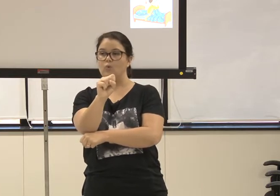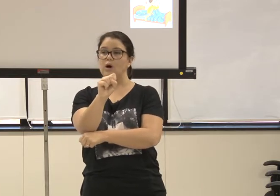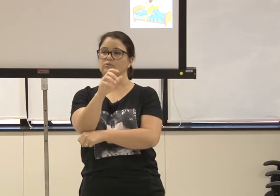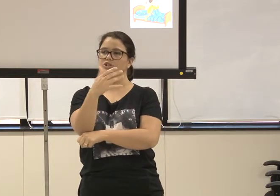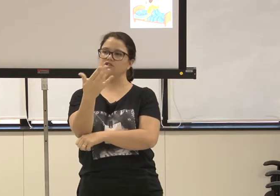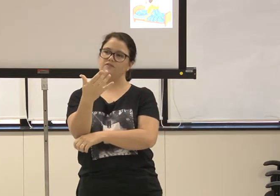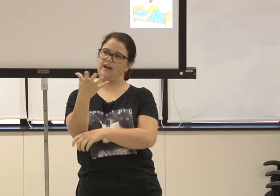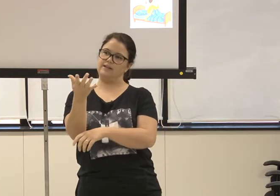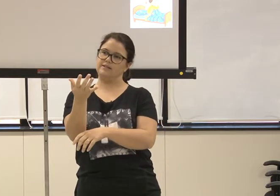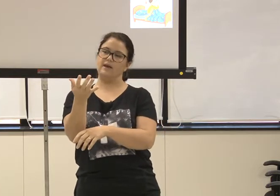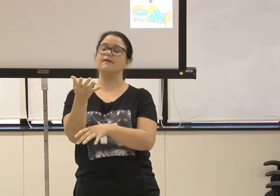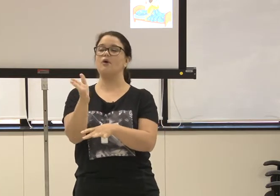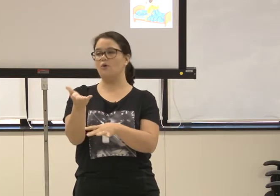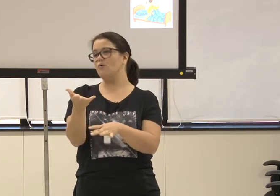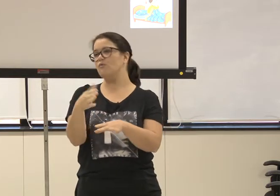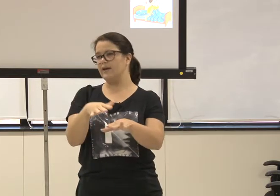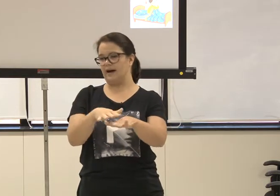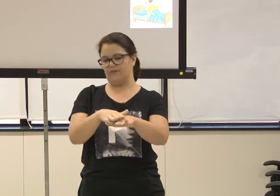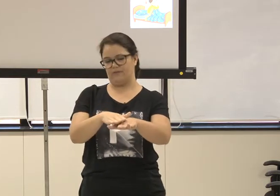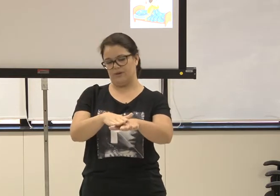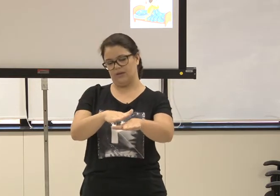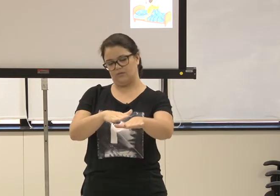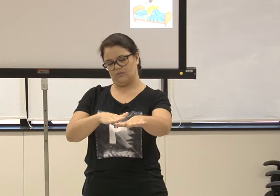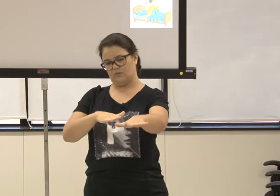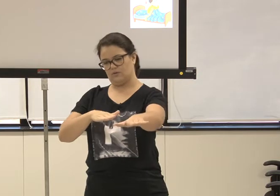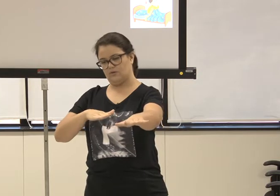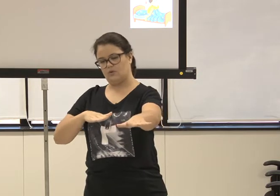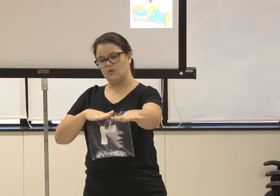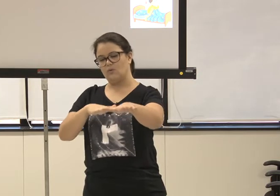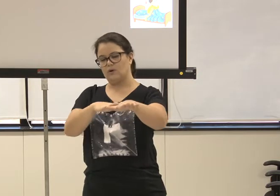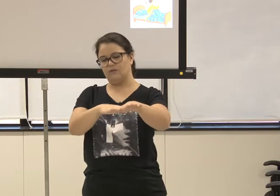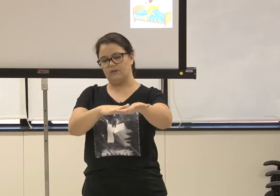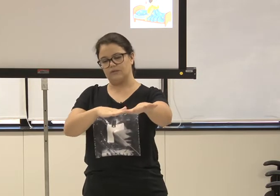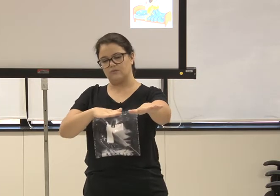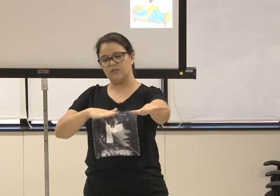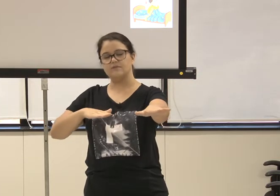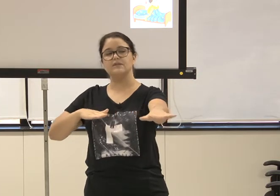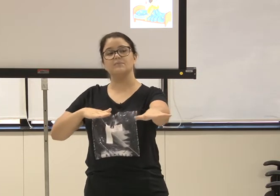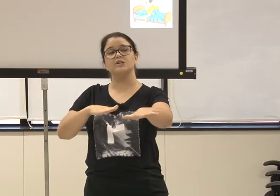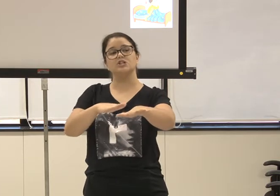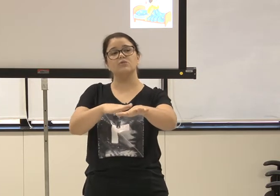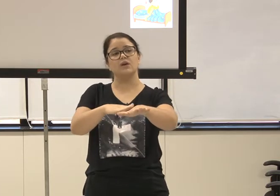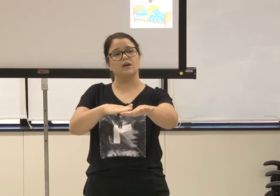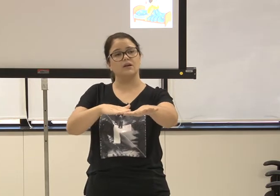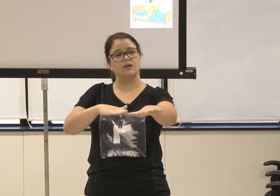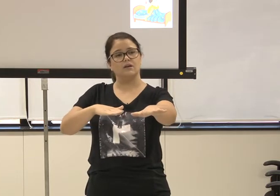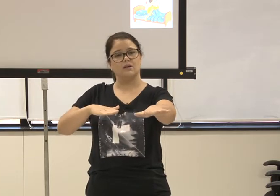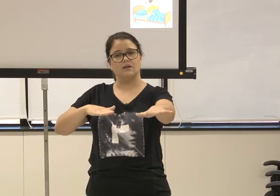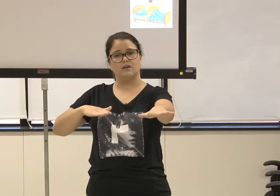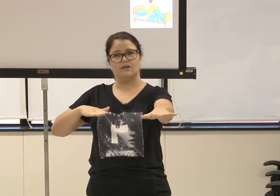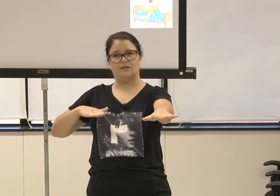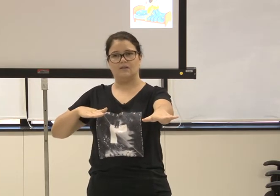Quando a gente faz, é igual o engarrafamento, quando eu faço isso, você imagina o quê?